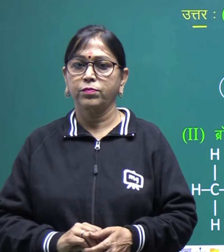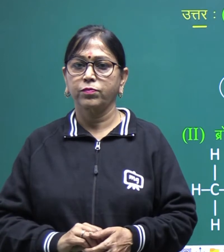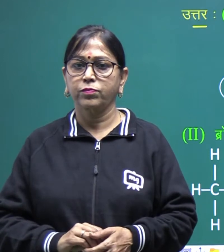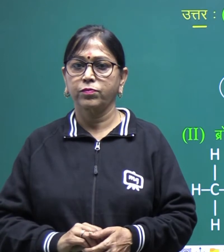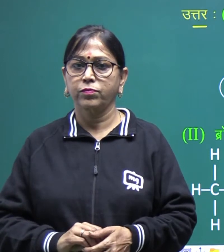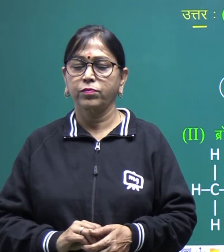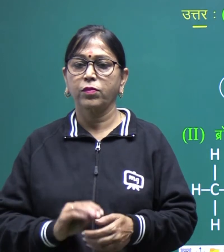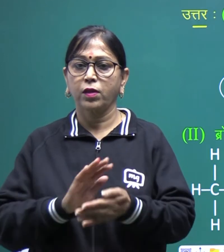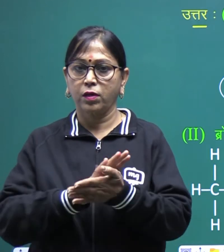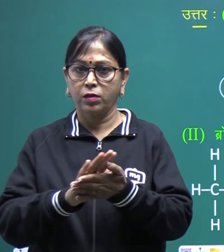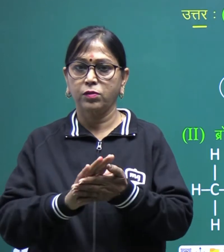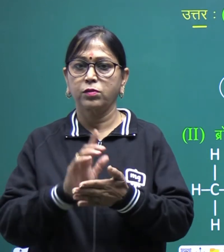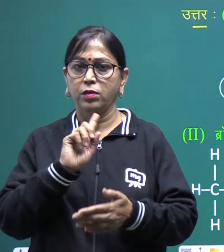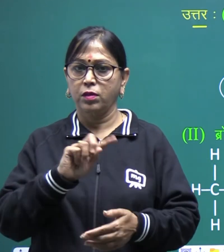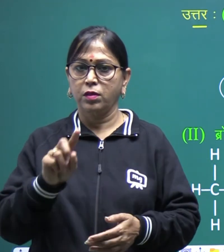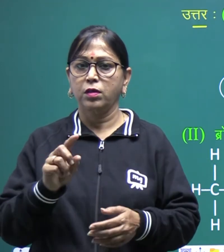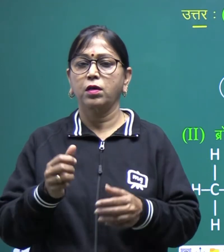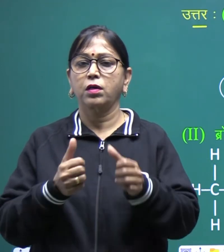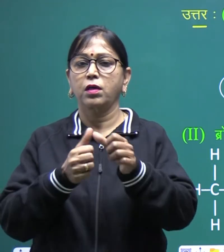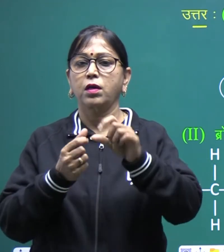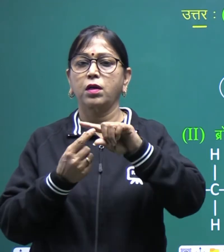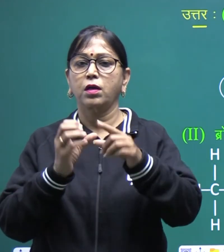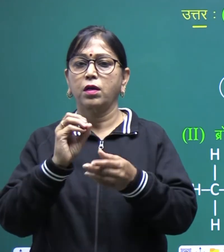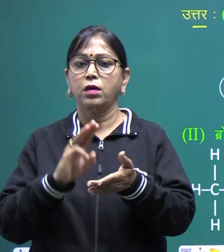हाइड्रोजन के 11 परमाणु